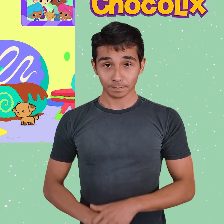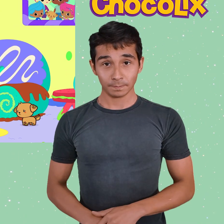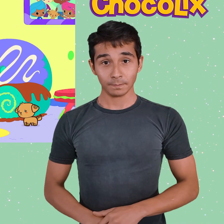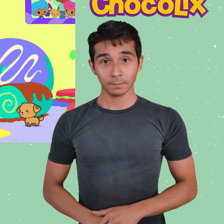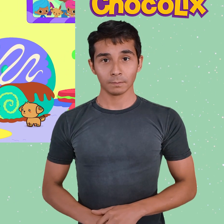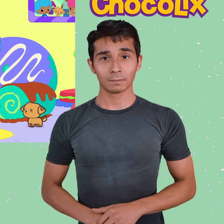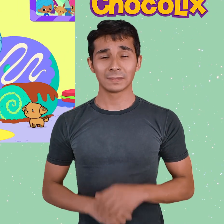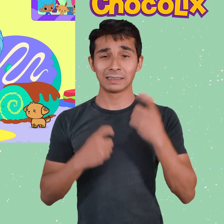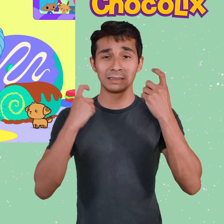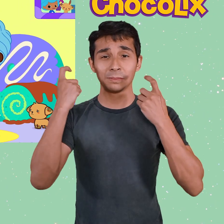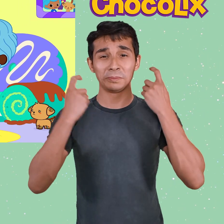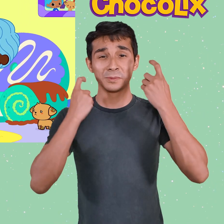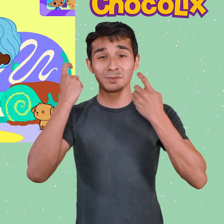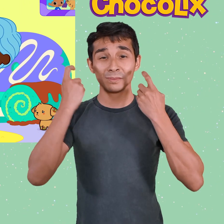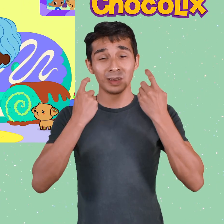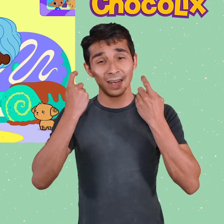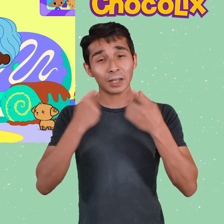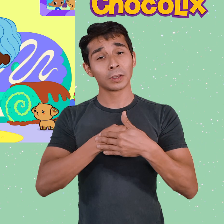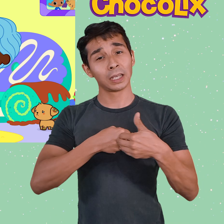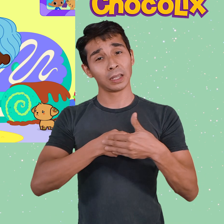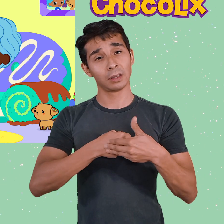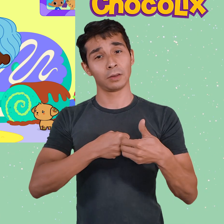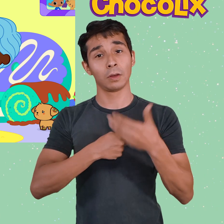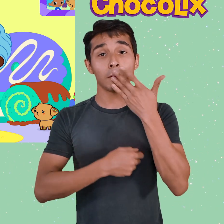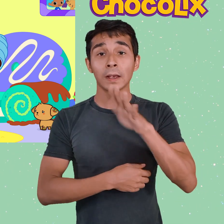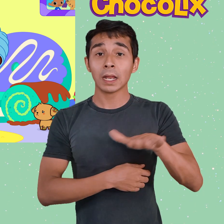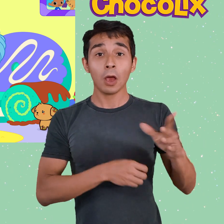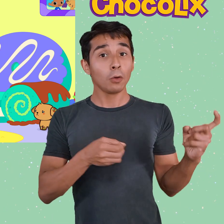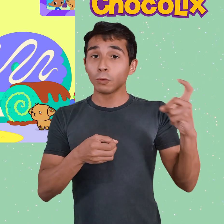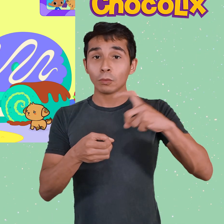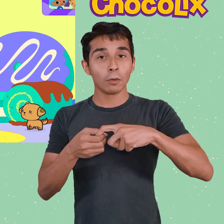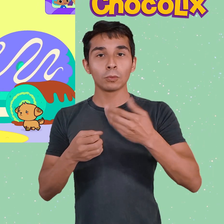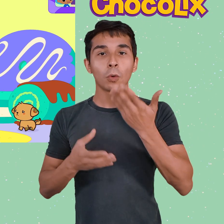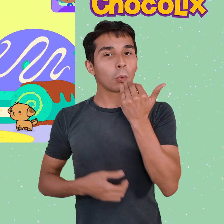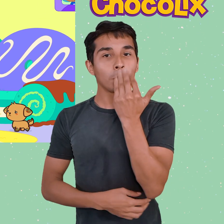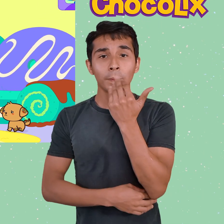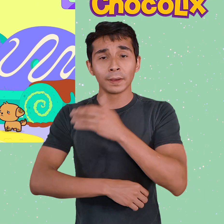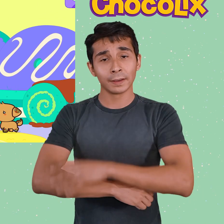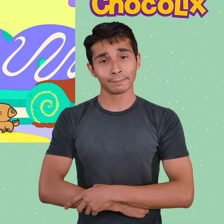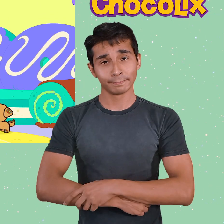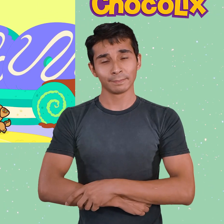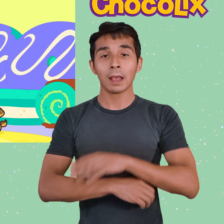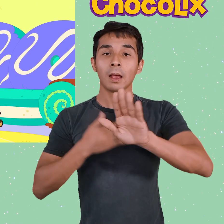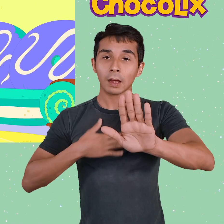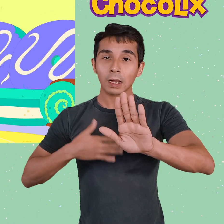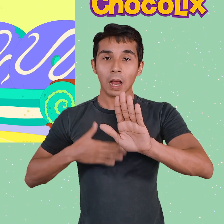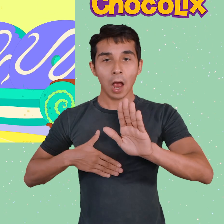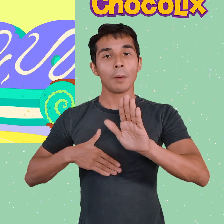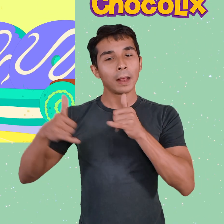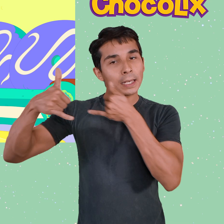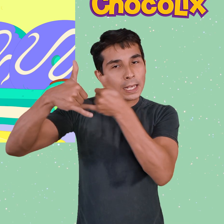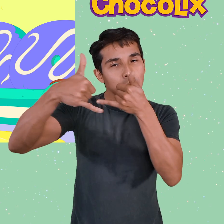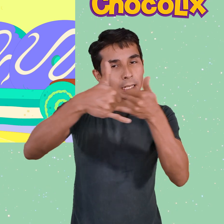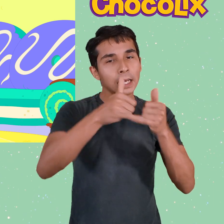Estou preocupada, querido. As crianças não voltaram nem para almoçar. Calma, querida. Vamos falar com os outros pais. Talvez eles